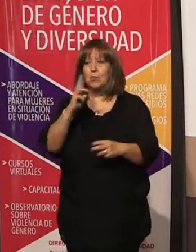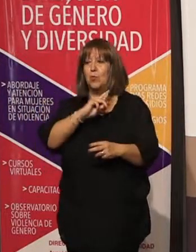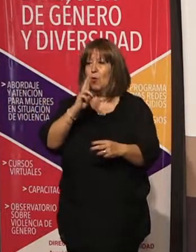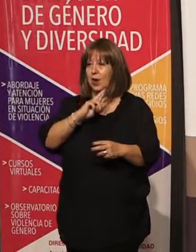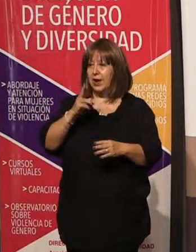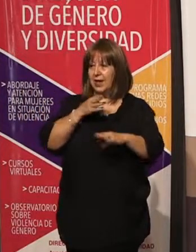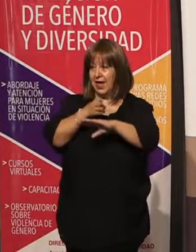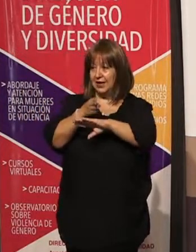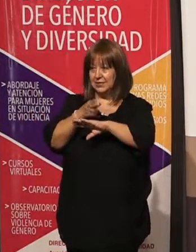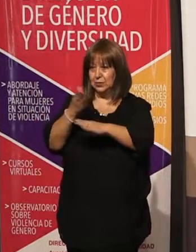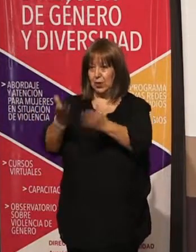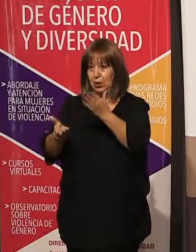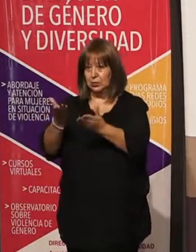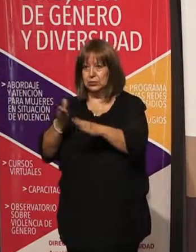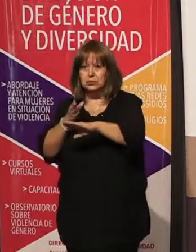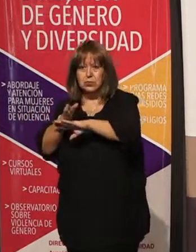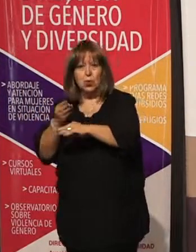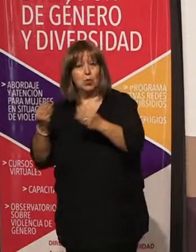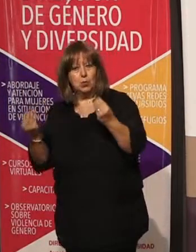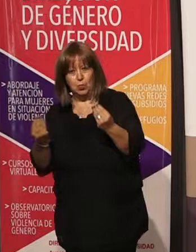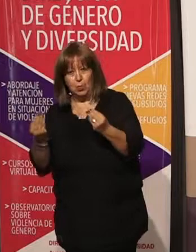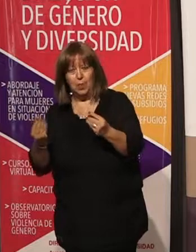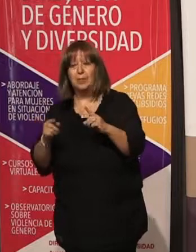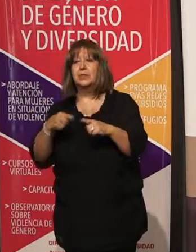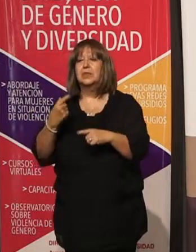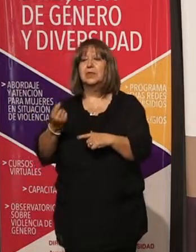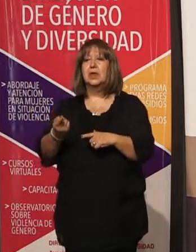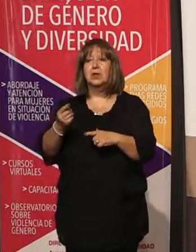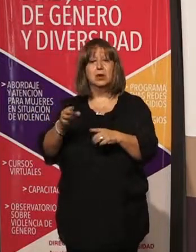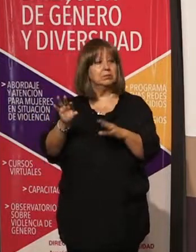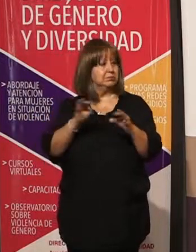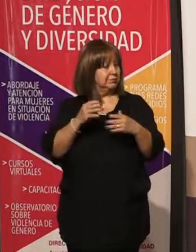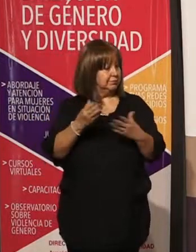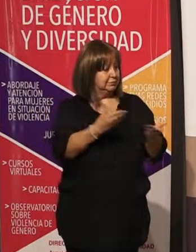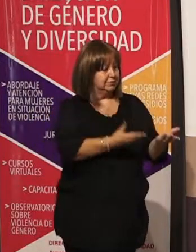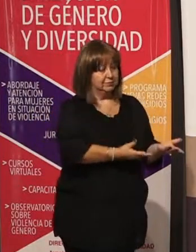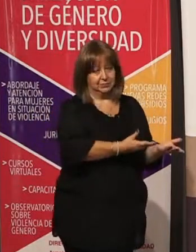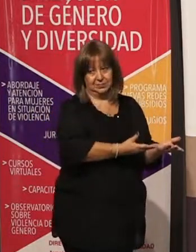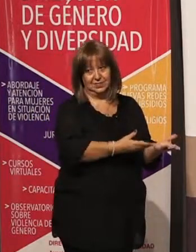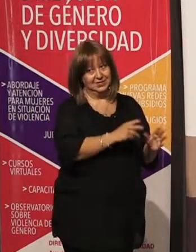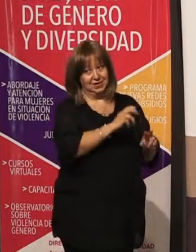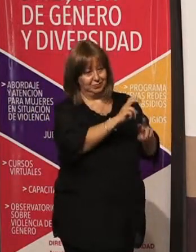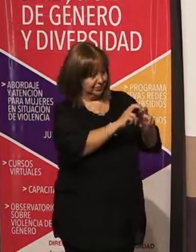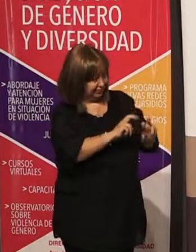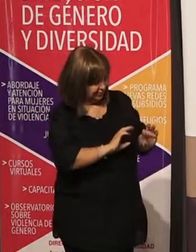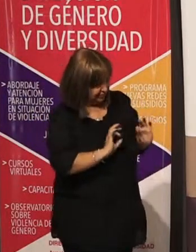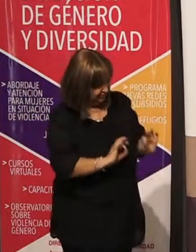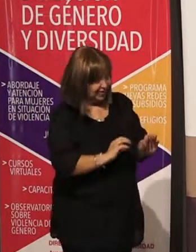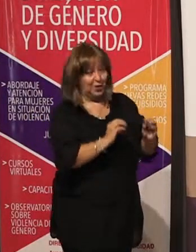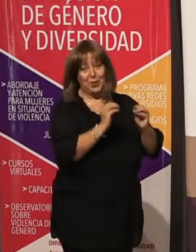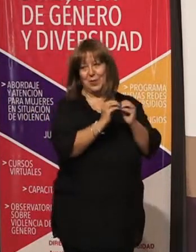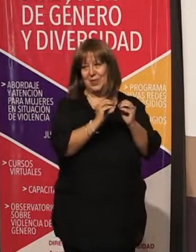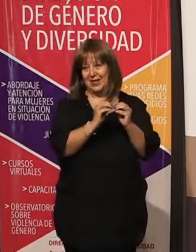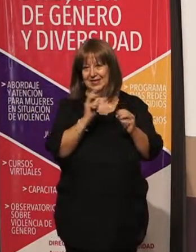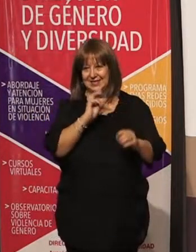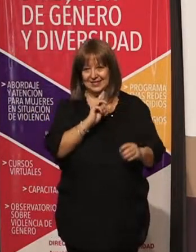y acceso a la justicia. Y a continuación, invitamos a integrar la mesa académica, que ya está integrada por nuestras